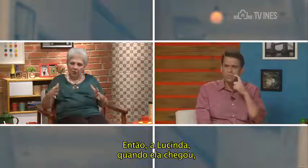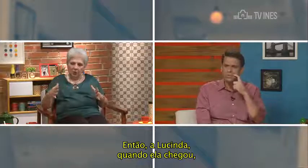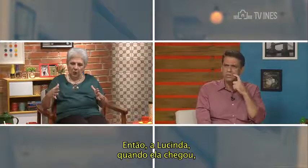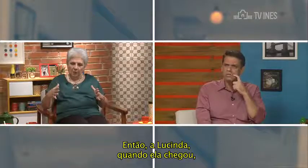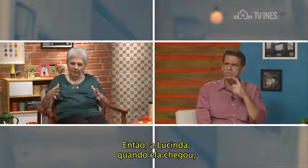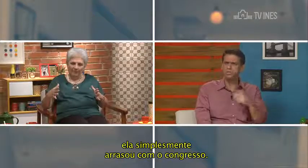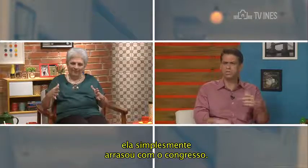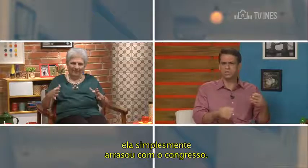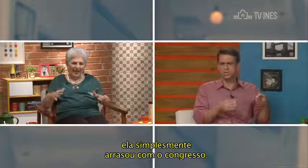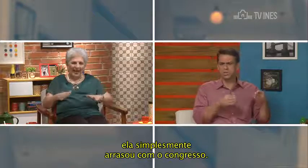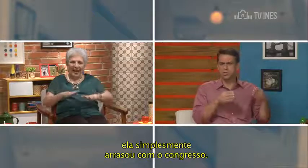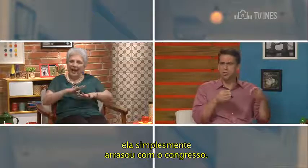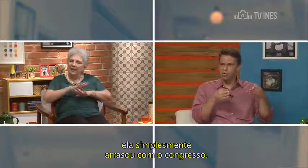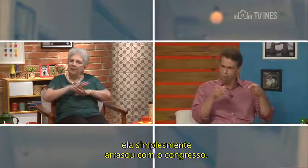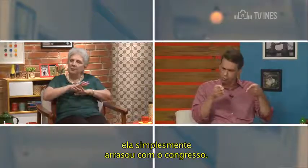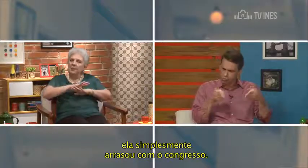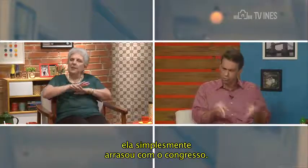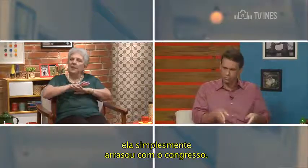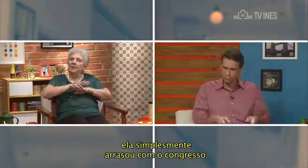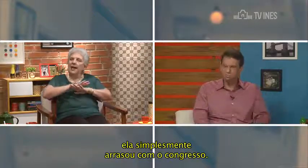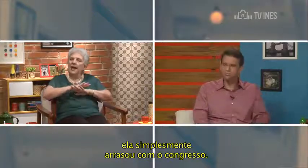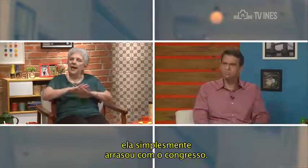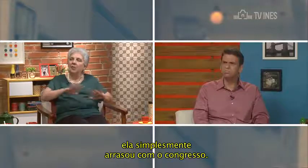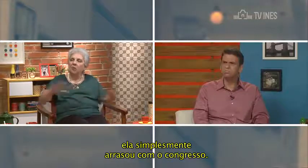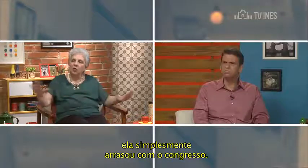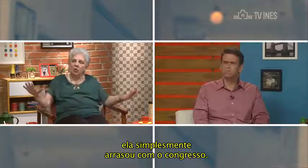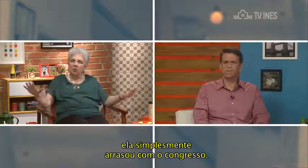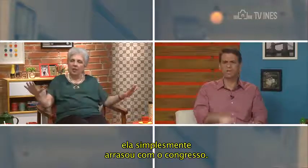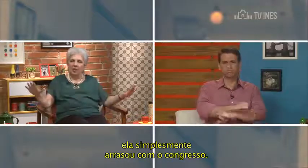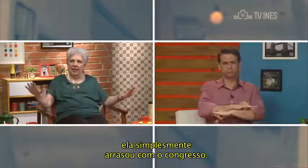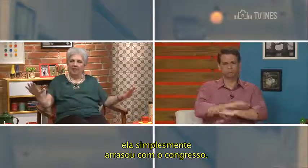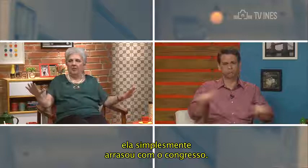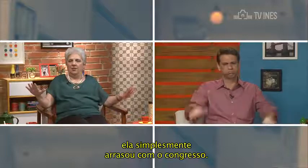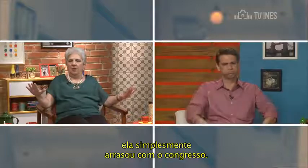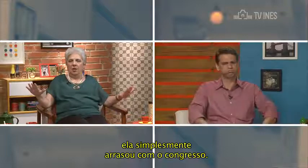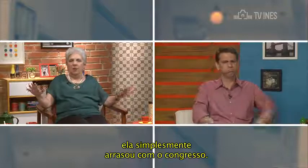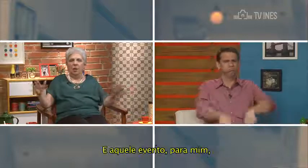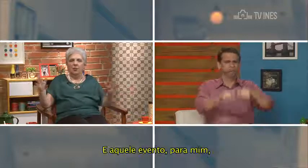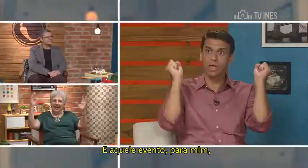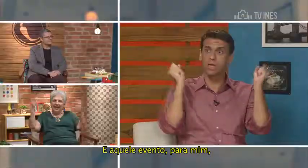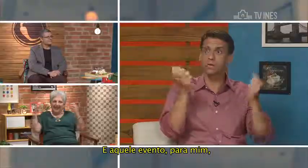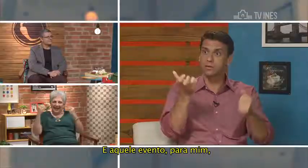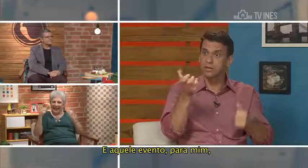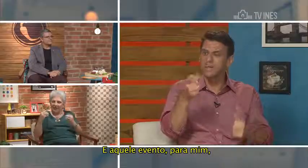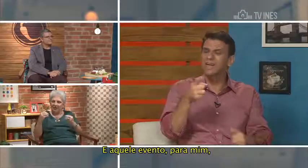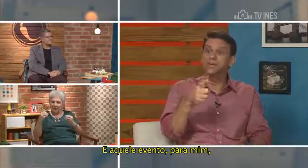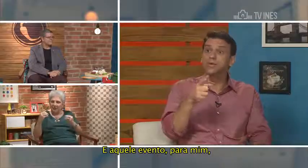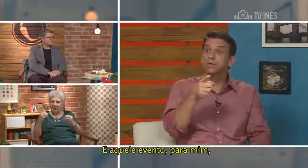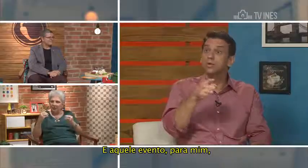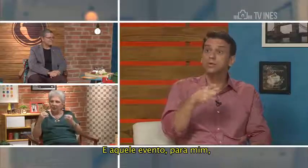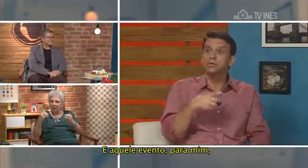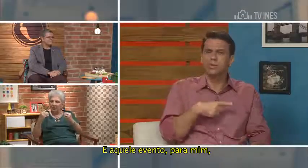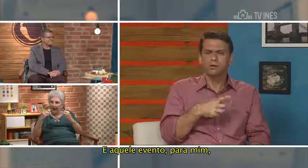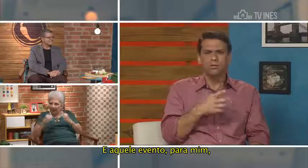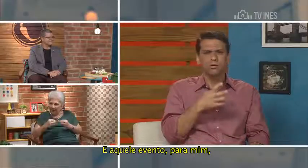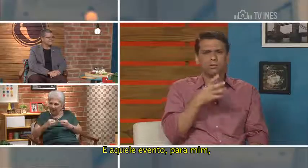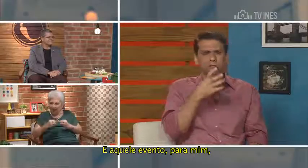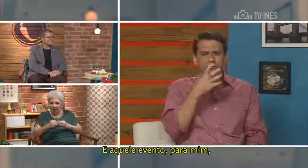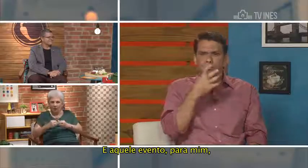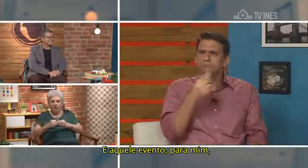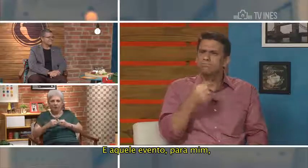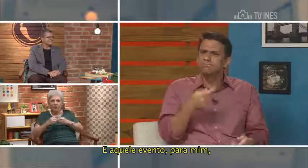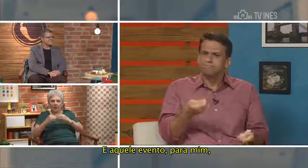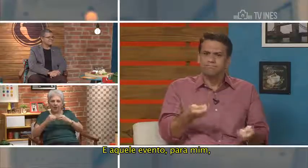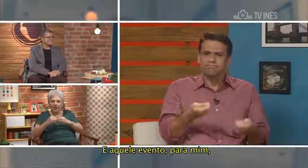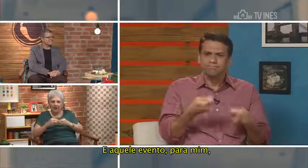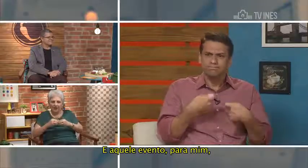Quando ela chegou Ela Simplesmente Ela arrasou Com o Congresso E aquele evento Para mim